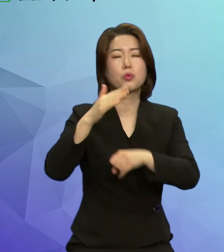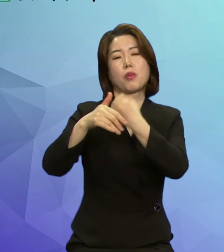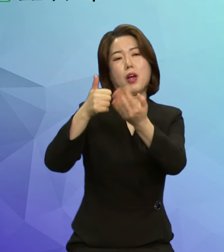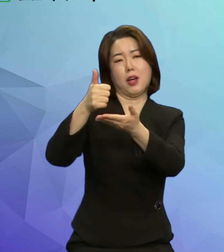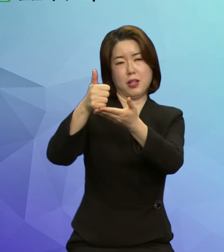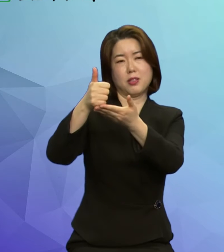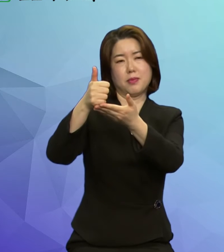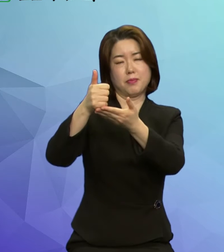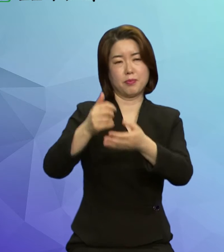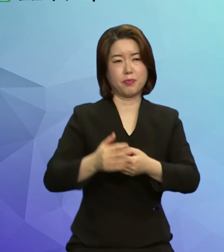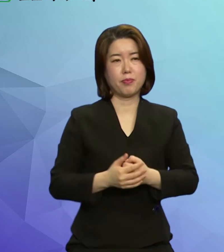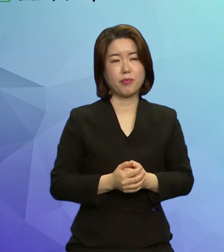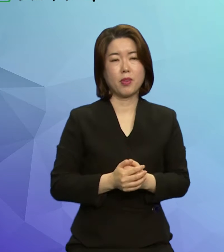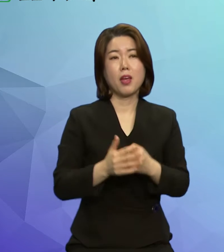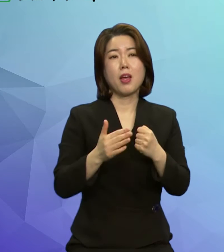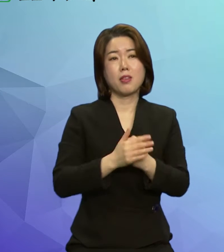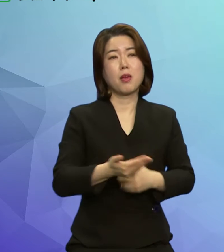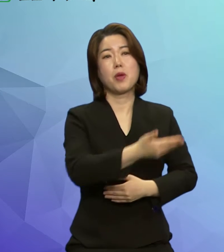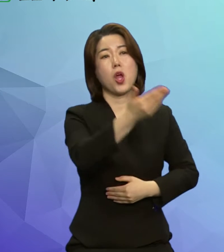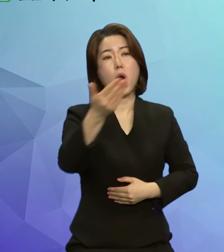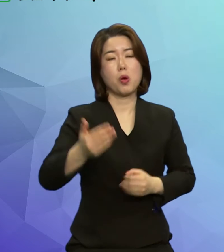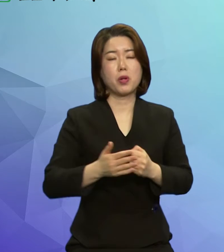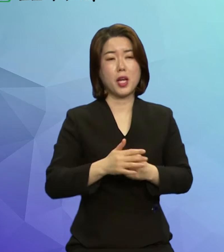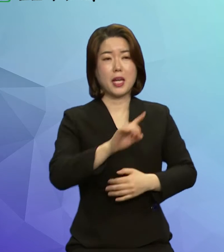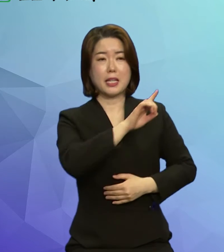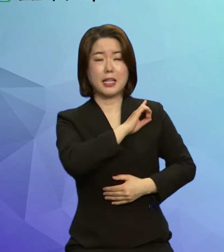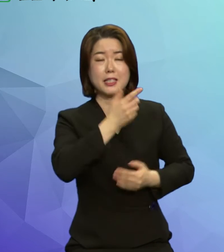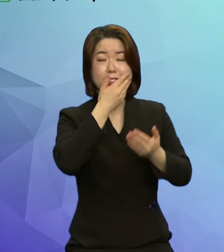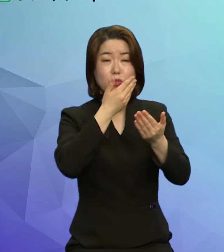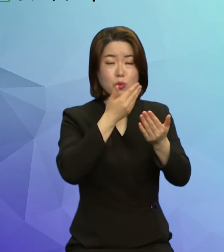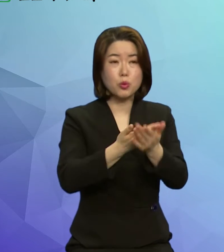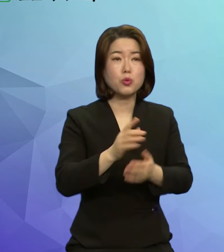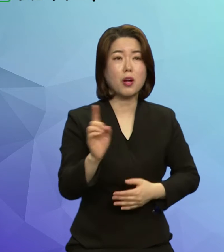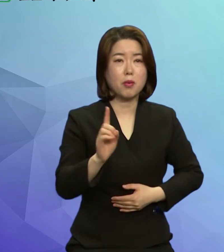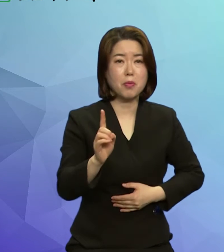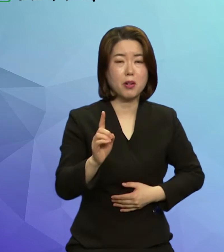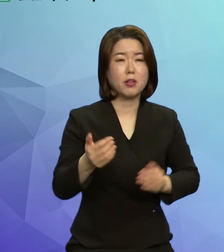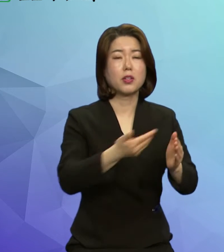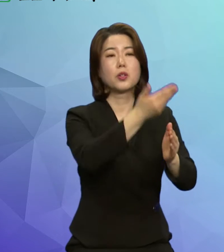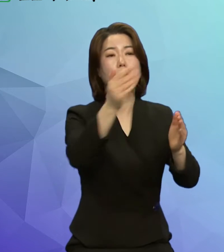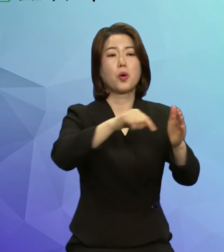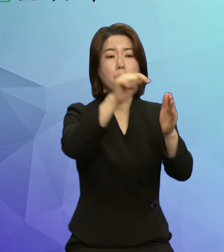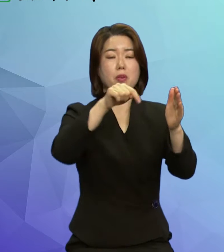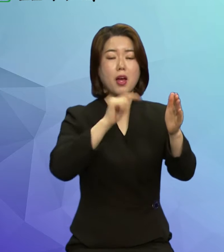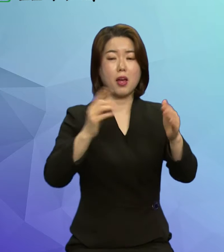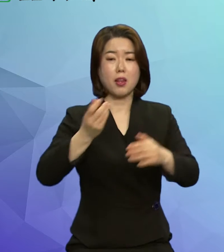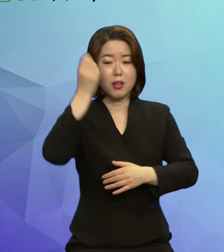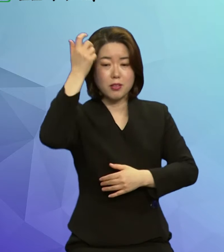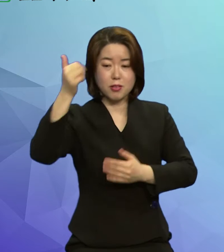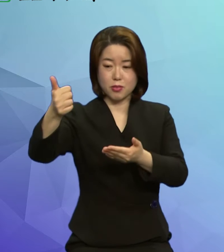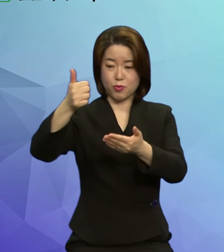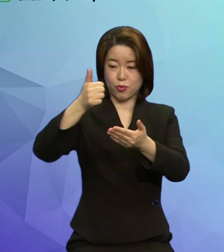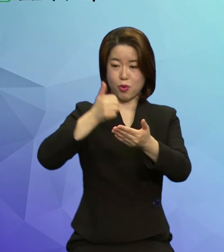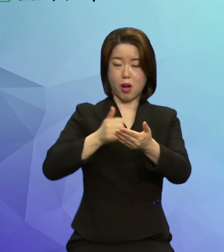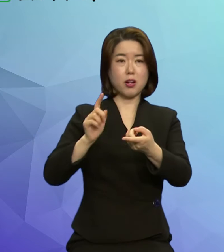하나님이십니다. 그러므로 여러분에게 있어서 가장 소중한 것은 여러분 안에 성령이 와 계시다는